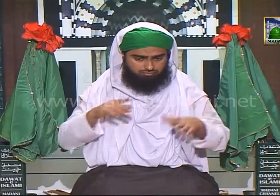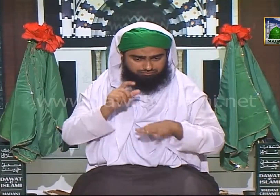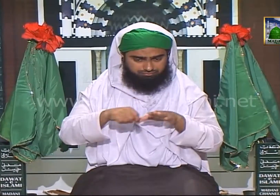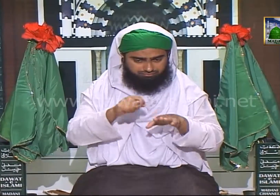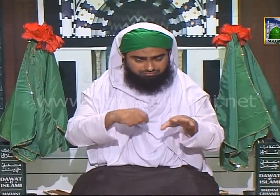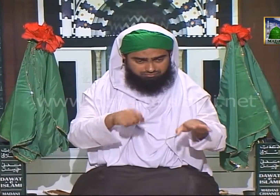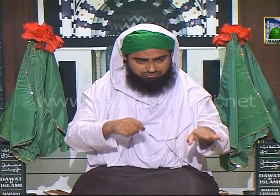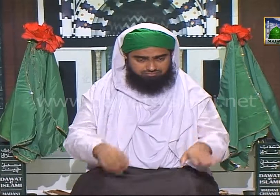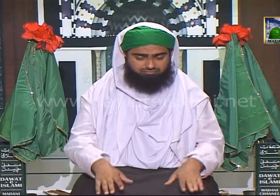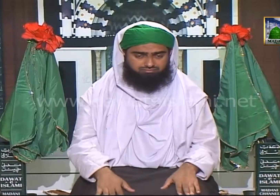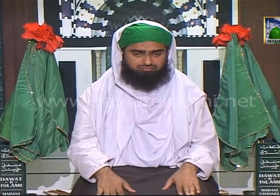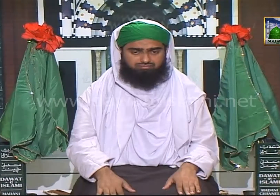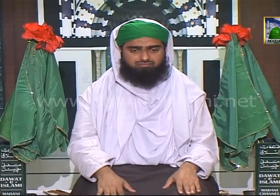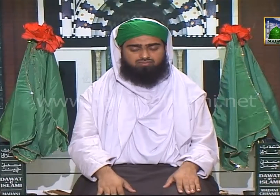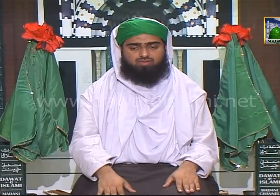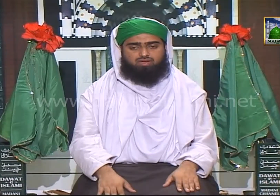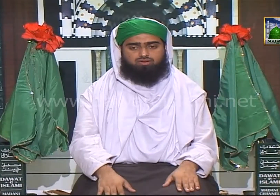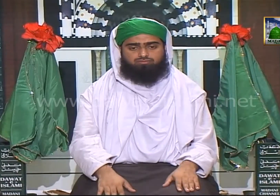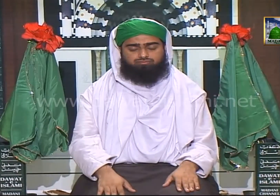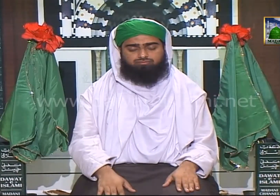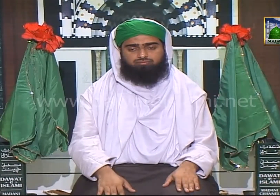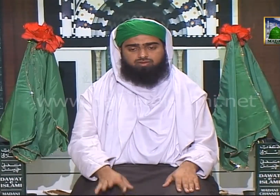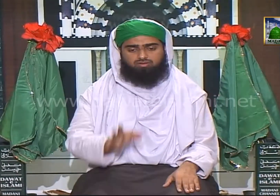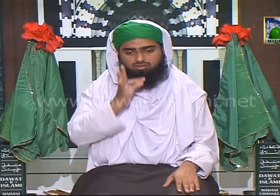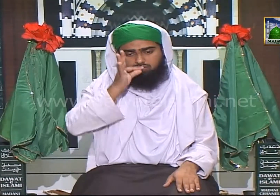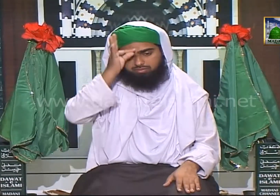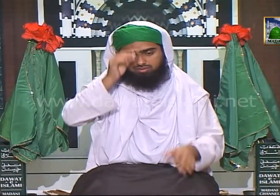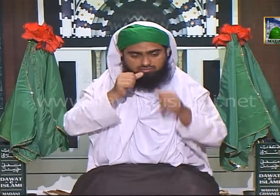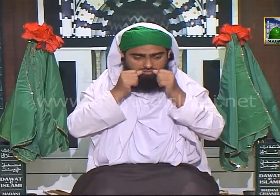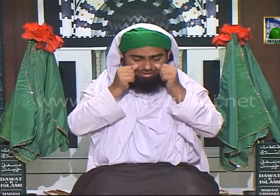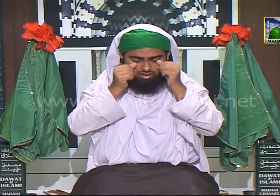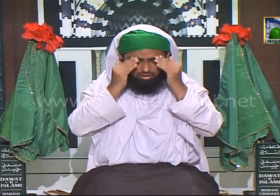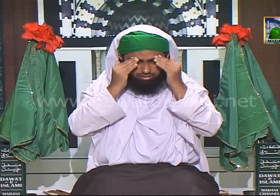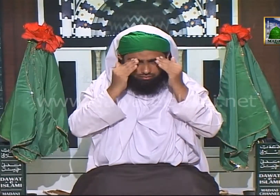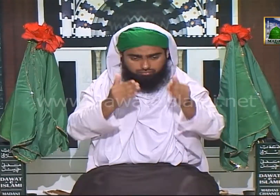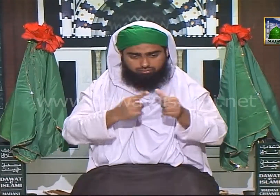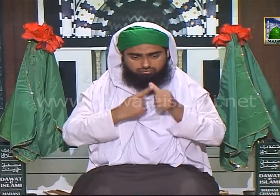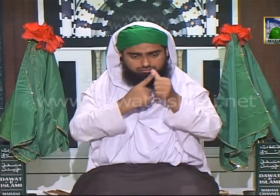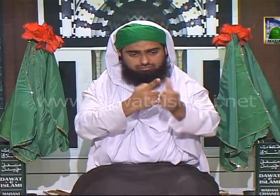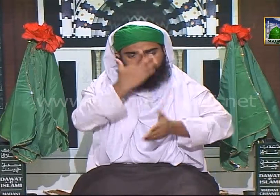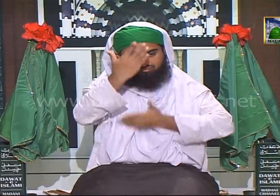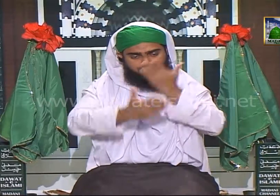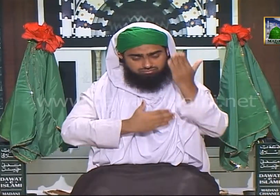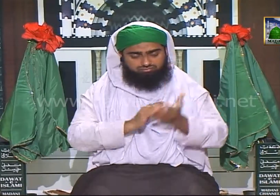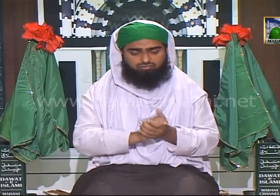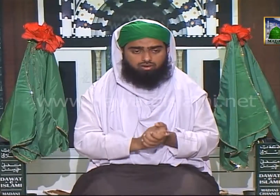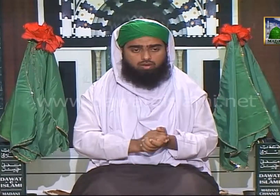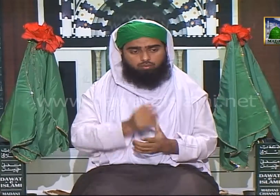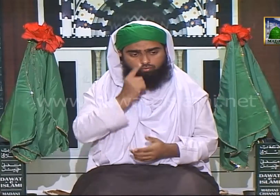اللہ تعالیٰ علیہ وسلم نے اس سے فرمایا کہ اگر تو نے اس میں راست بازی سے کام کیا تو تو سیدنا ادریس علیہ نبی جنا علیہ الصلوۃ والسلام